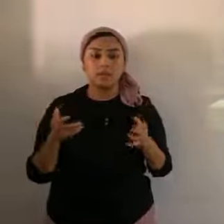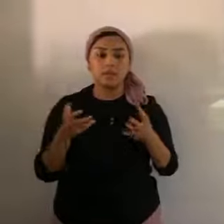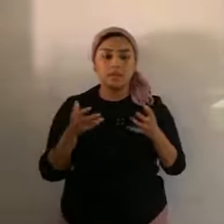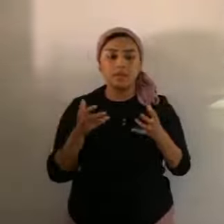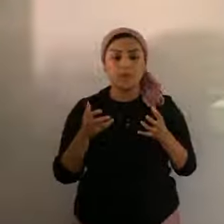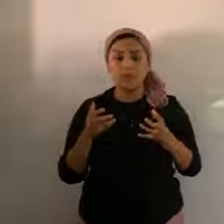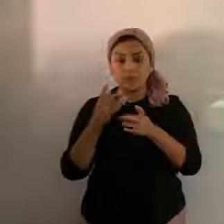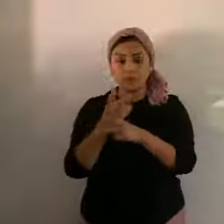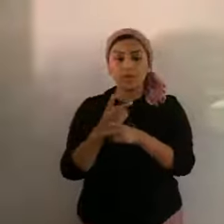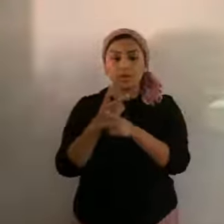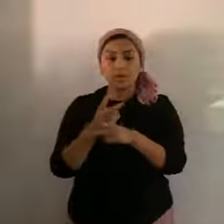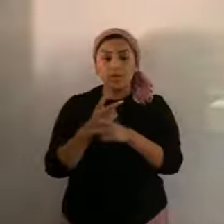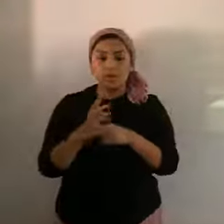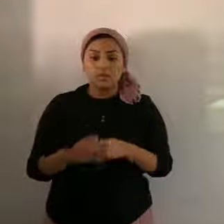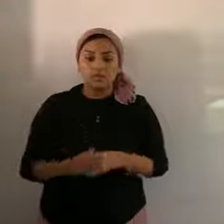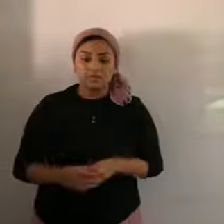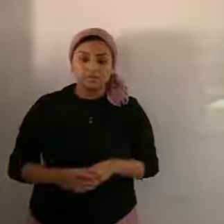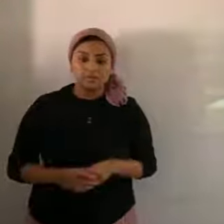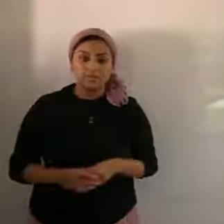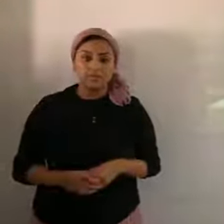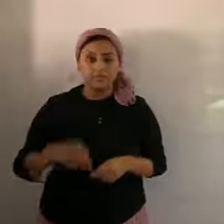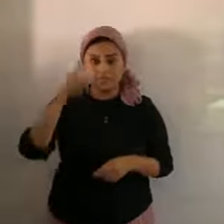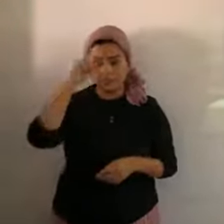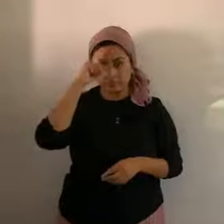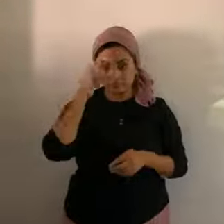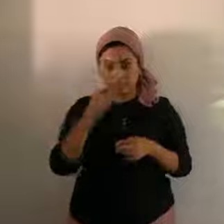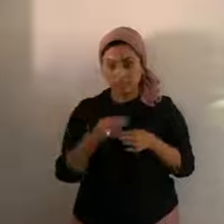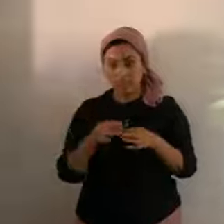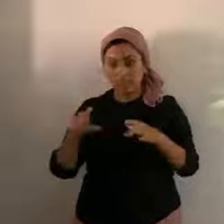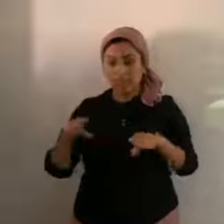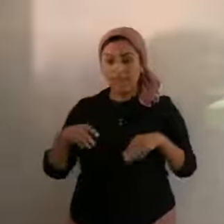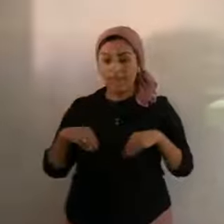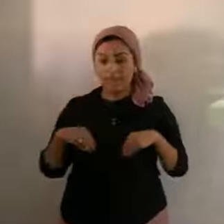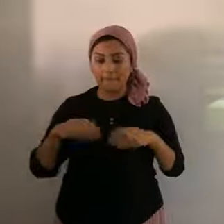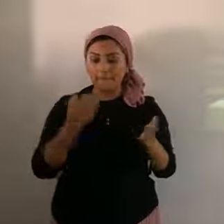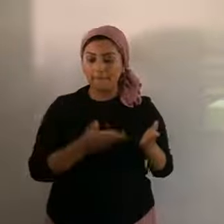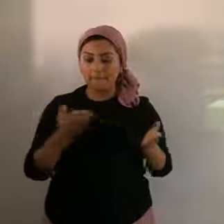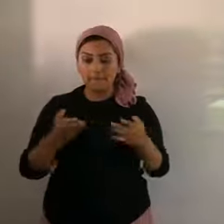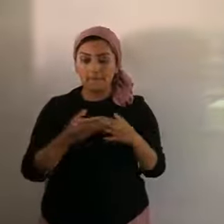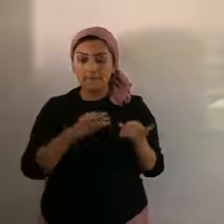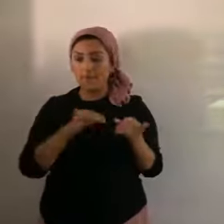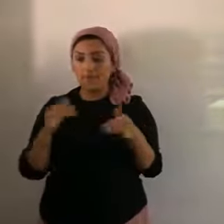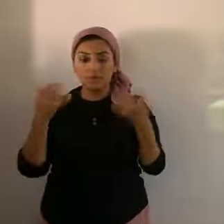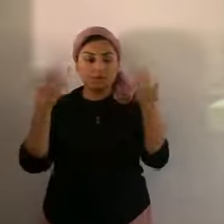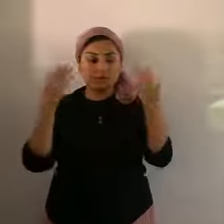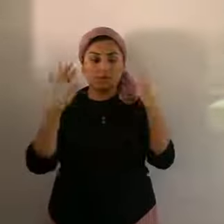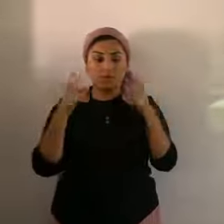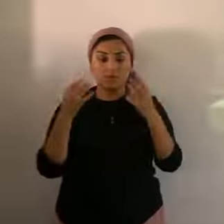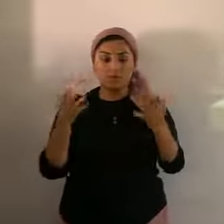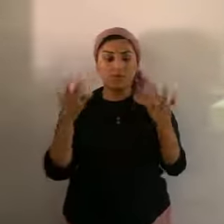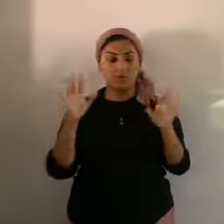que se tenga cuidado en esto. La fe acepta las cosas como si ya estuvieran hechas.